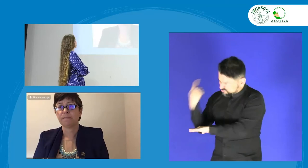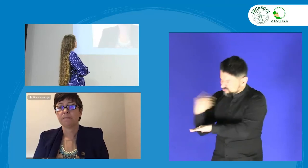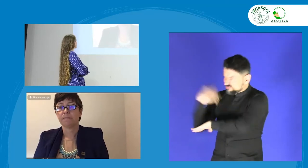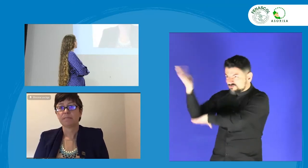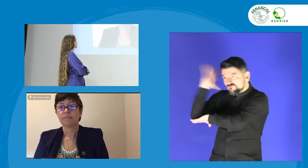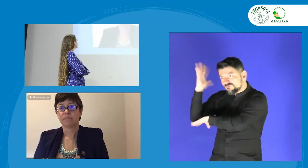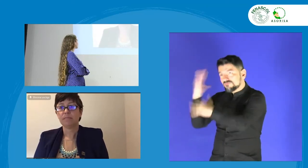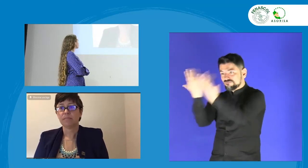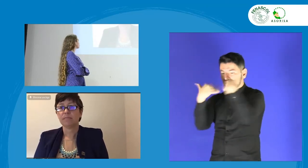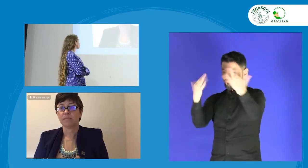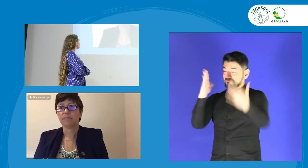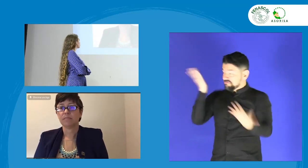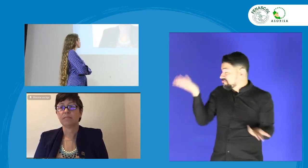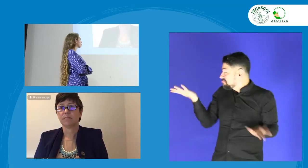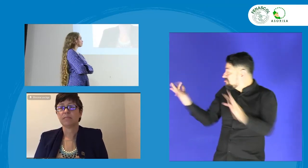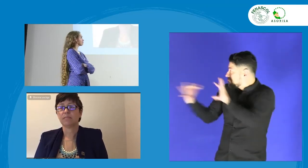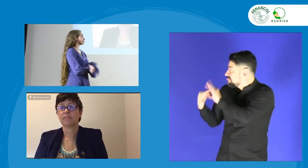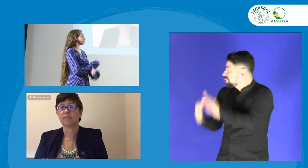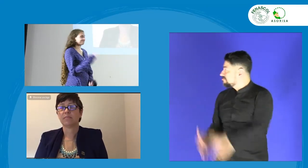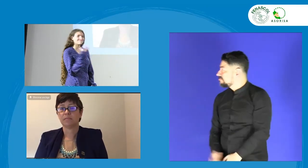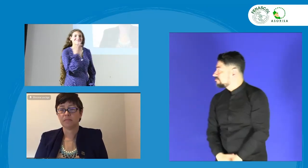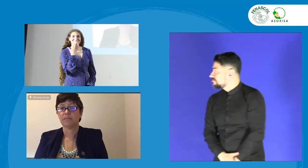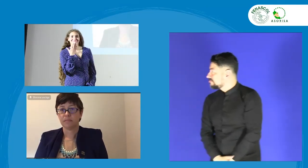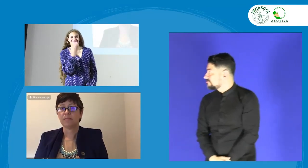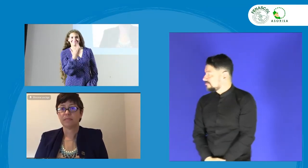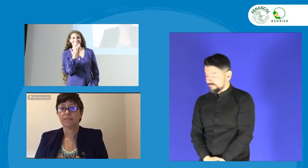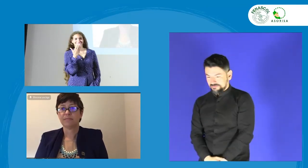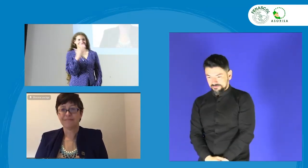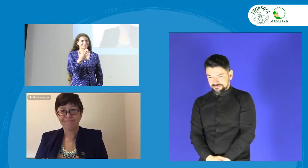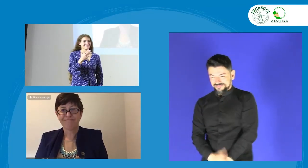lo pueden hacer buscando esos aliados.